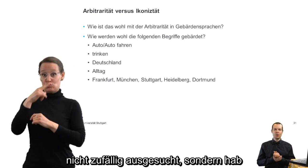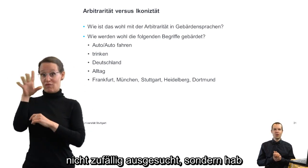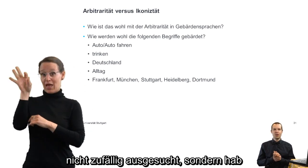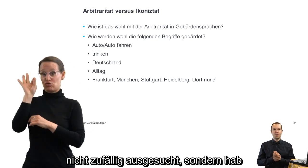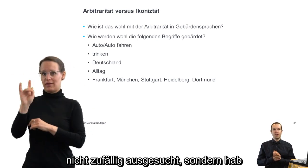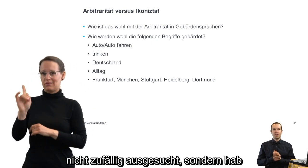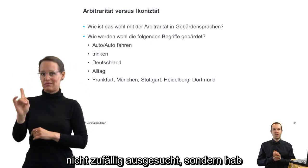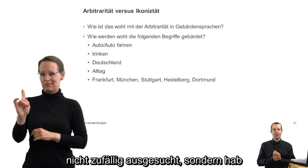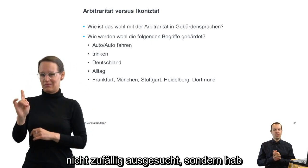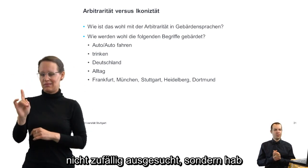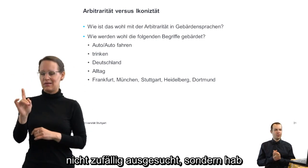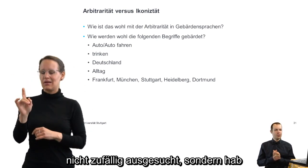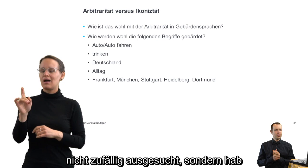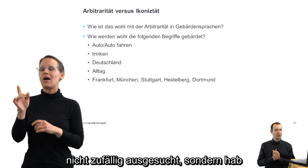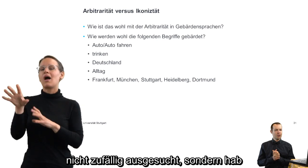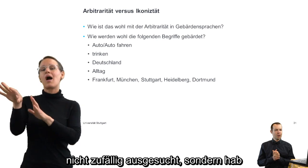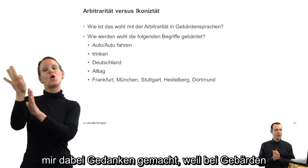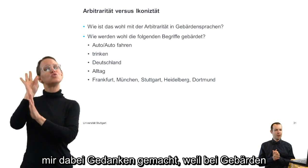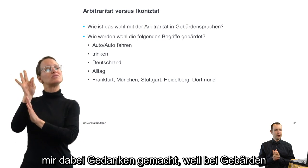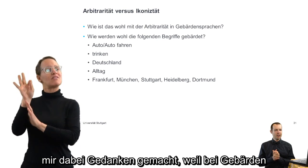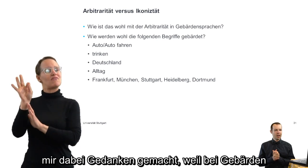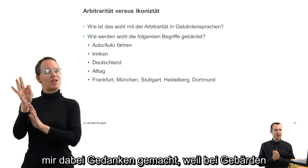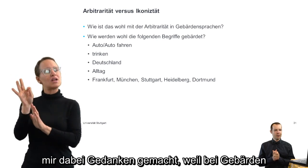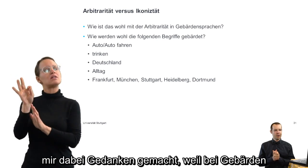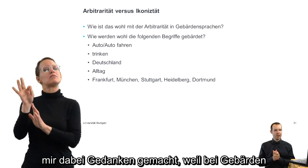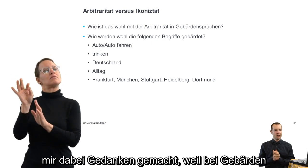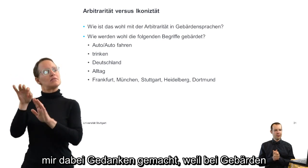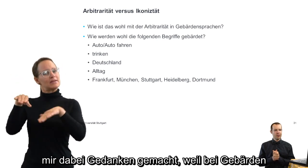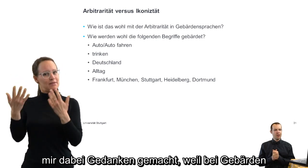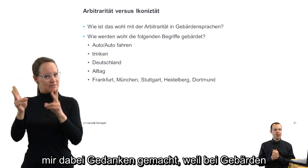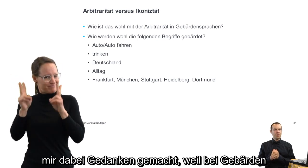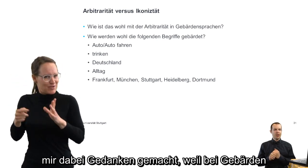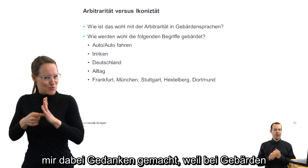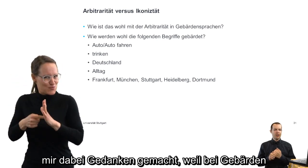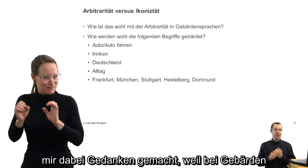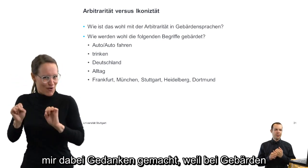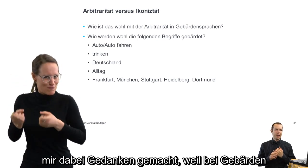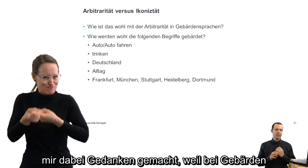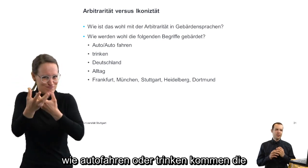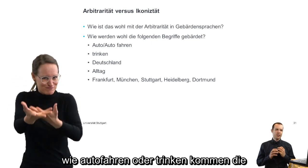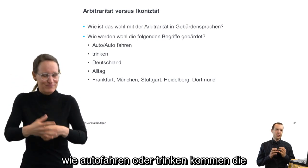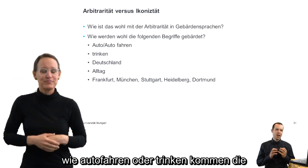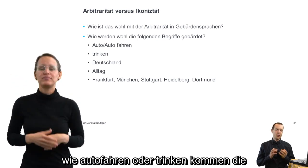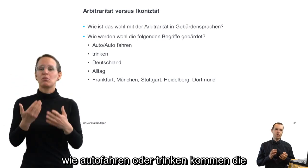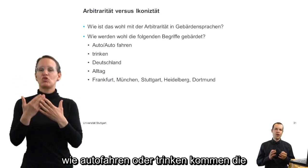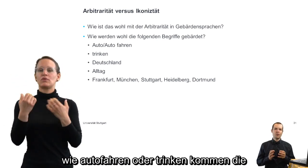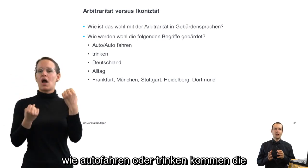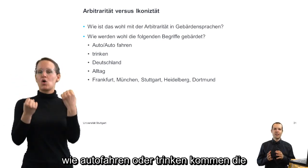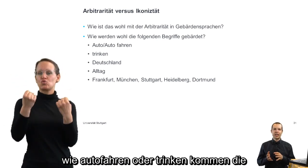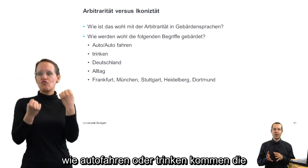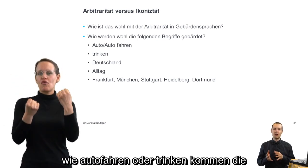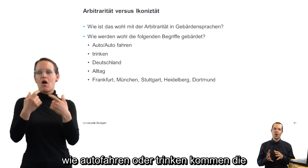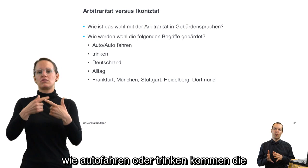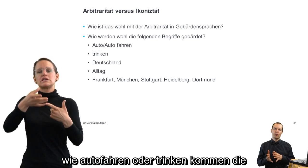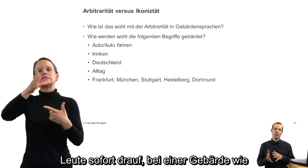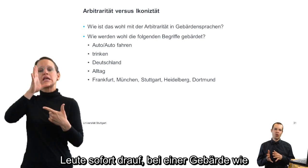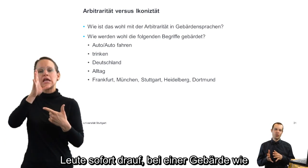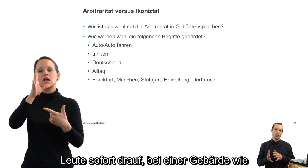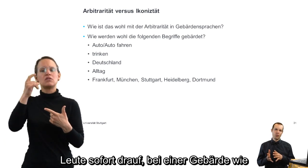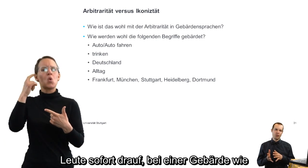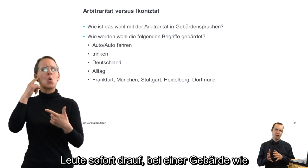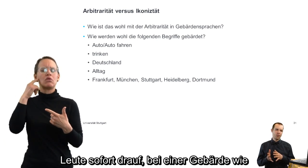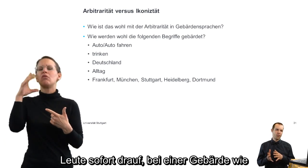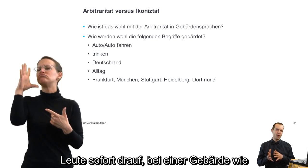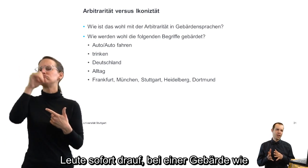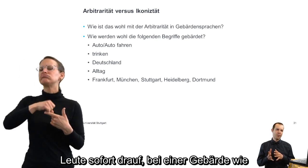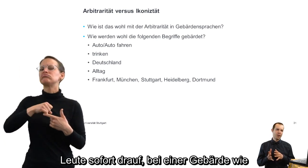ausgesucht, sondern habe mir dabei Gedanken gemacht. Bei Gebärden wie Autofahren oder Trinken kommen die Leute